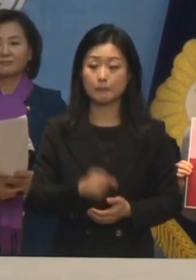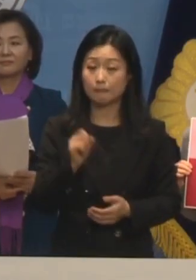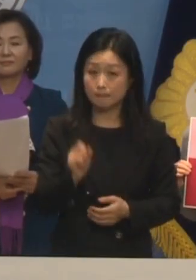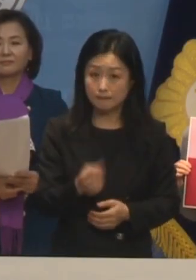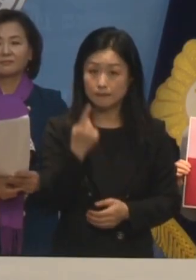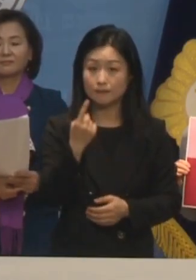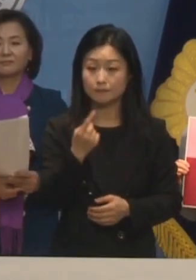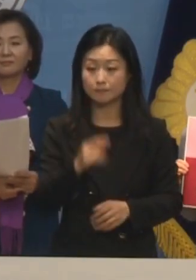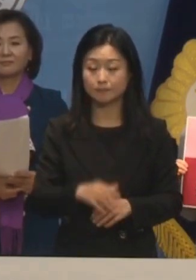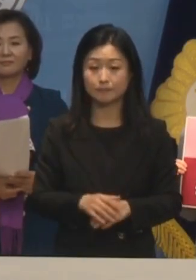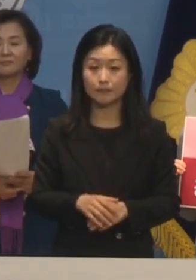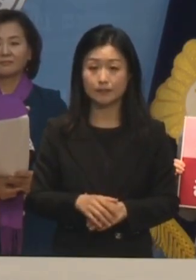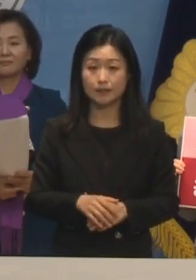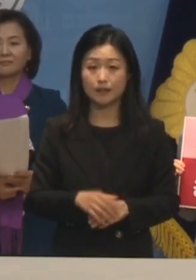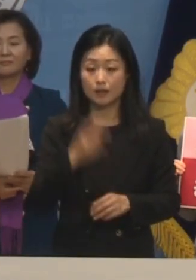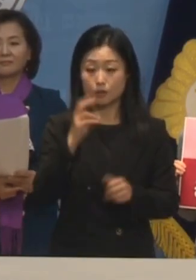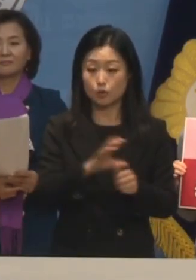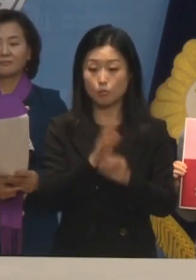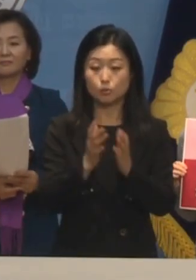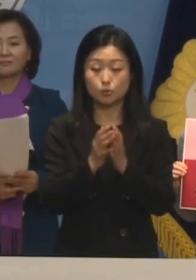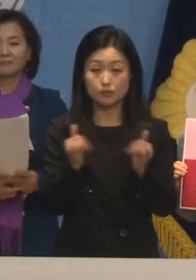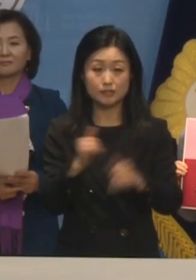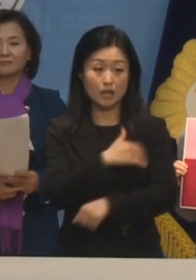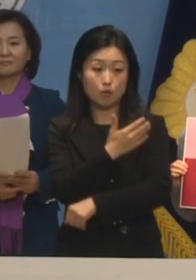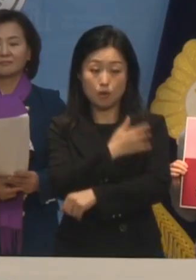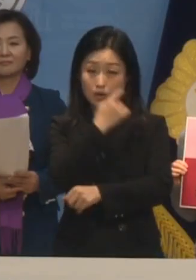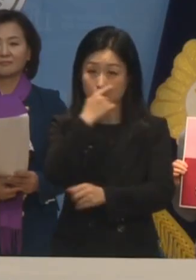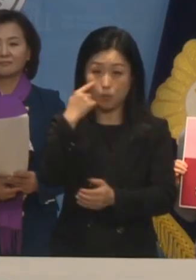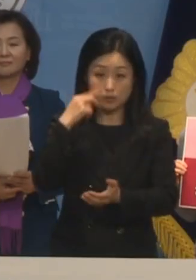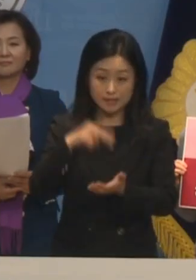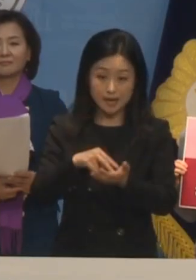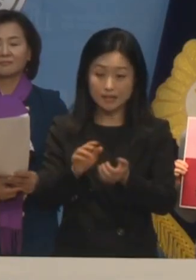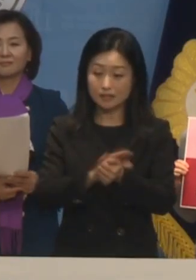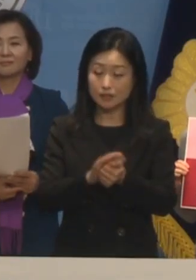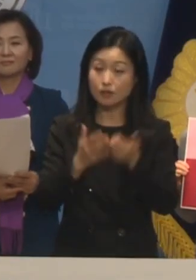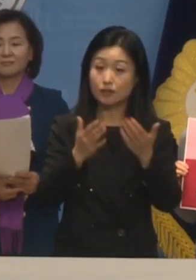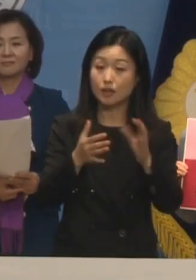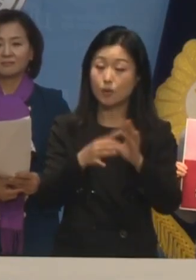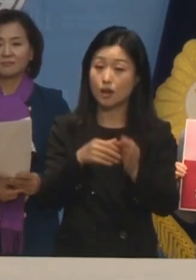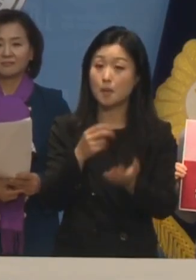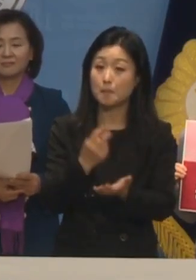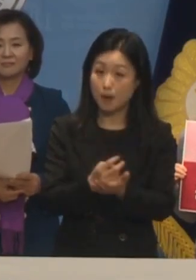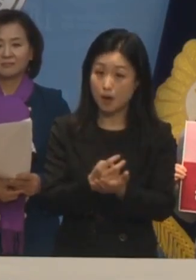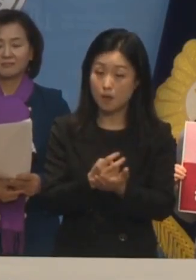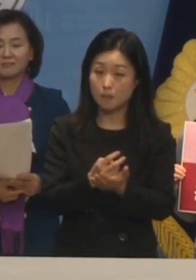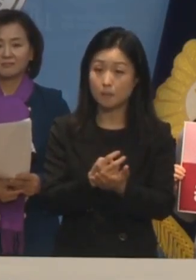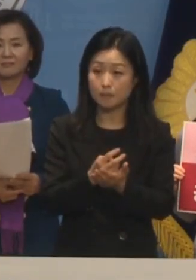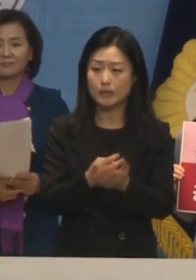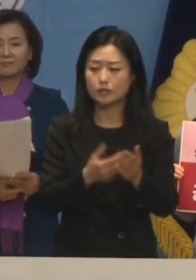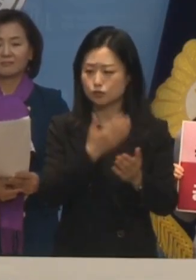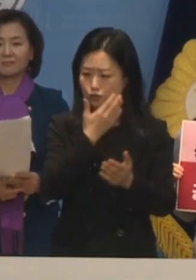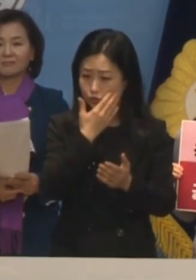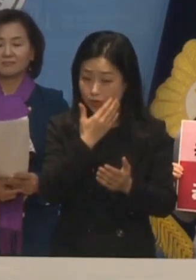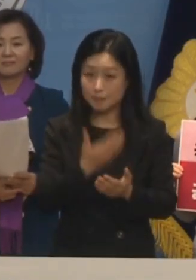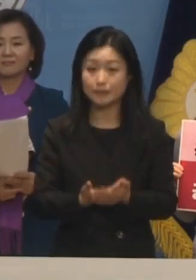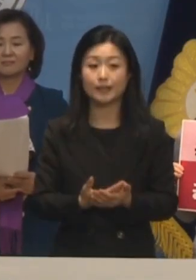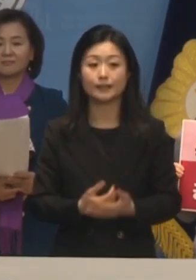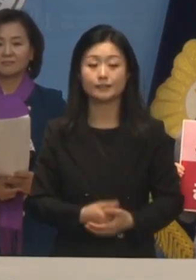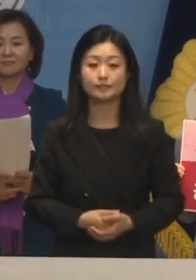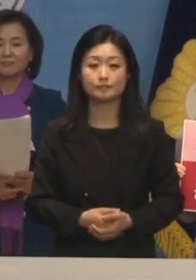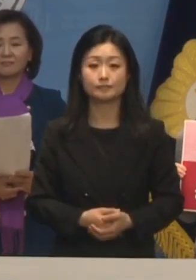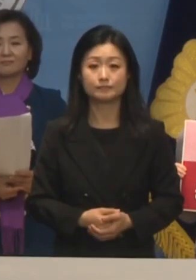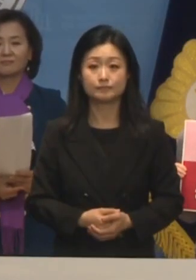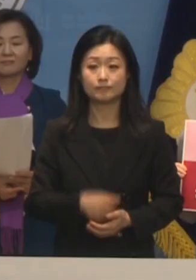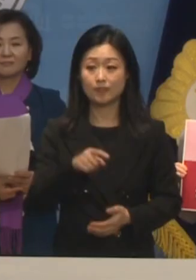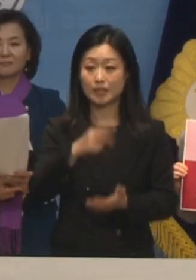측면에서 이번에 발의되는 돌봄 노동자 권리 보장 및 처우 개선 등에 관한 법률은 매우 의미가 있다고 생각합니다.